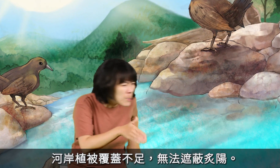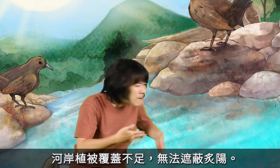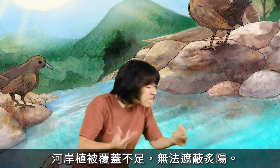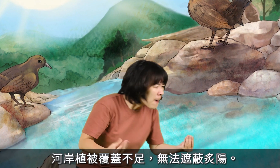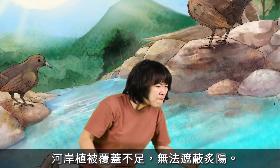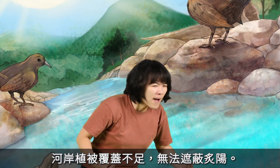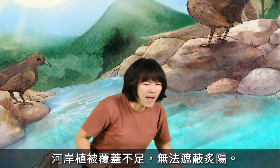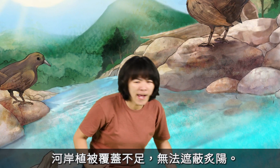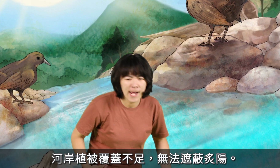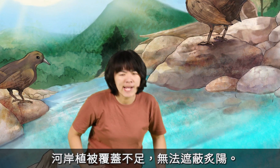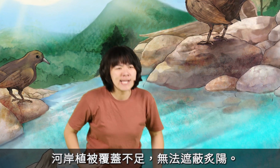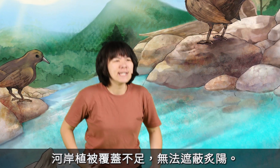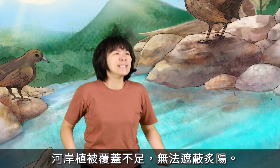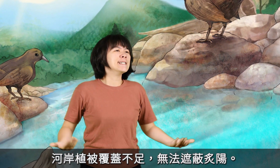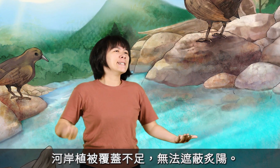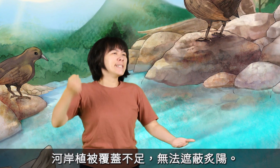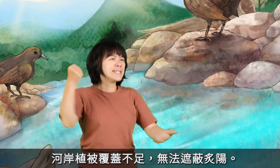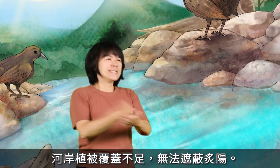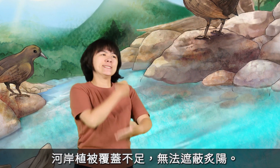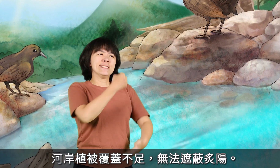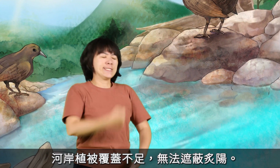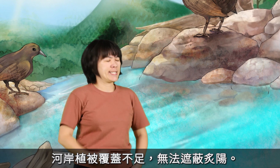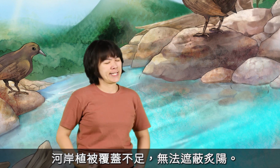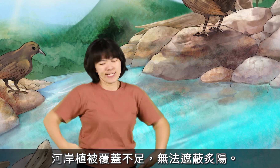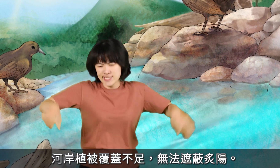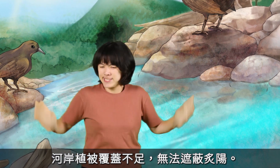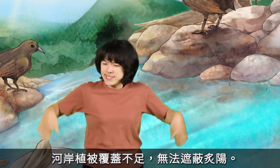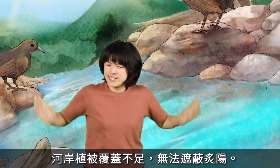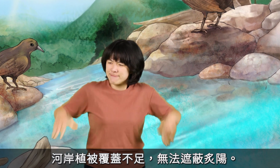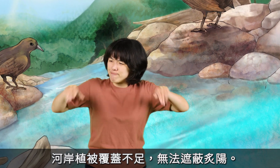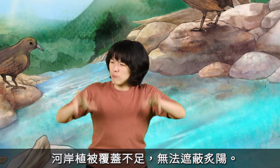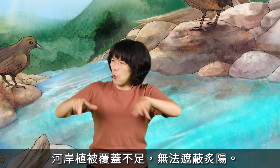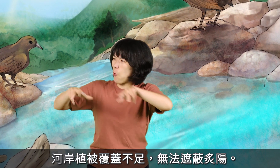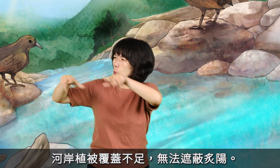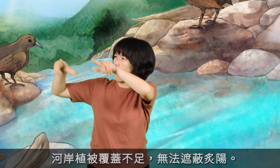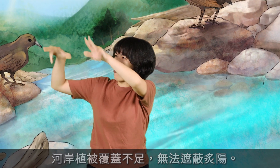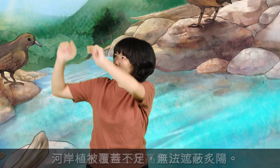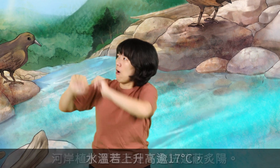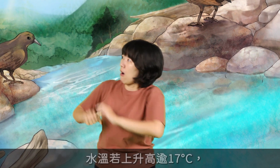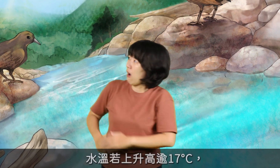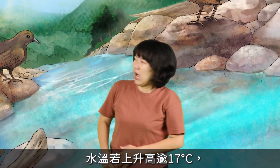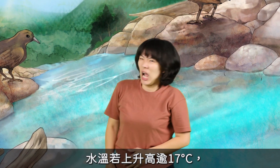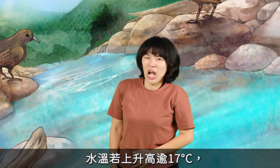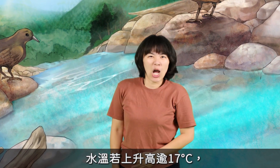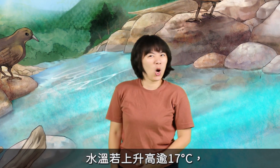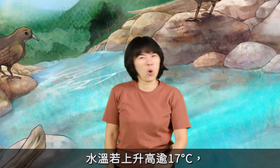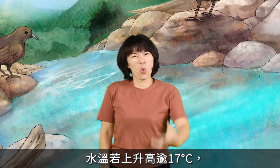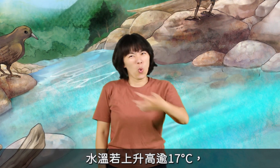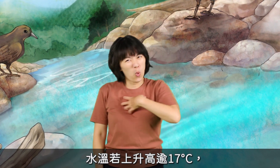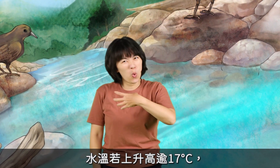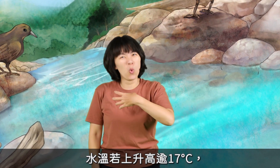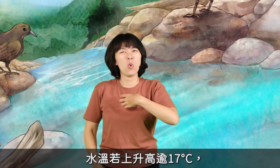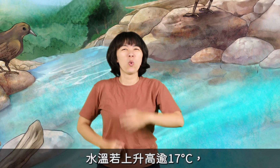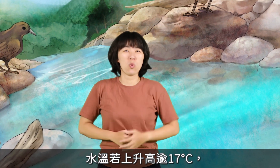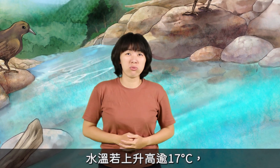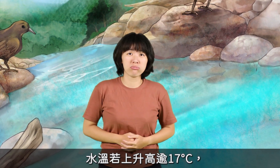河岸植被覆盖不足，无法遮蔽至阳。水温若上升高于